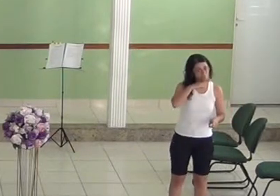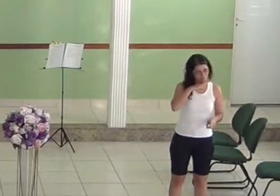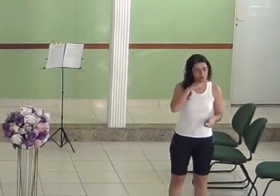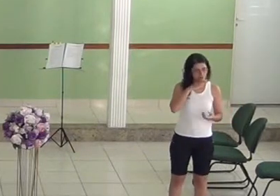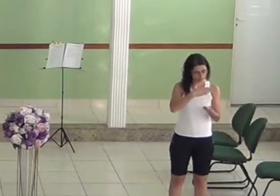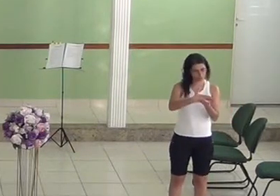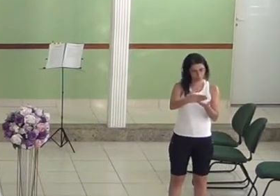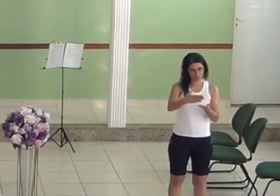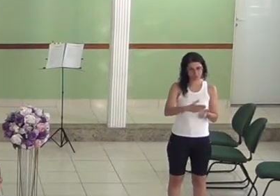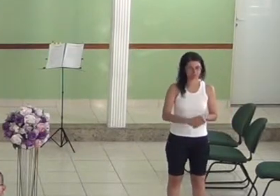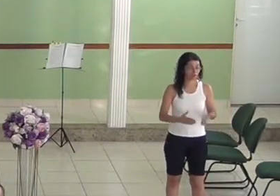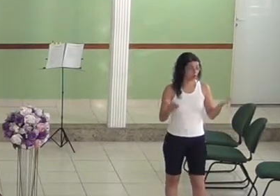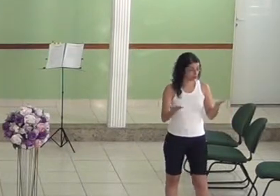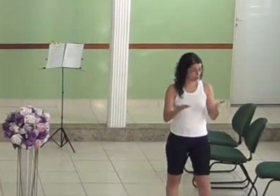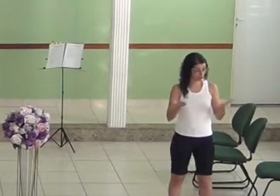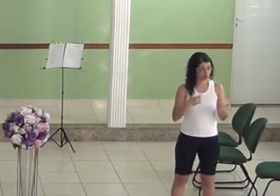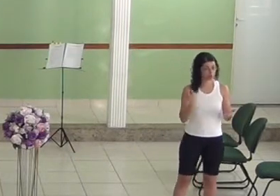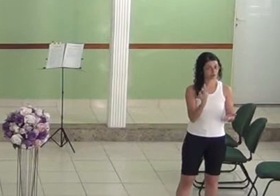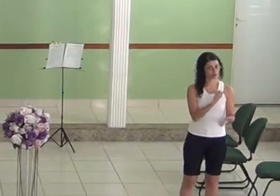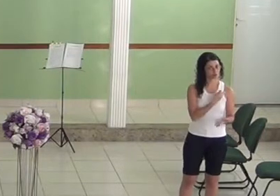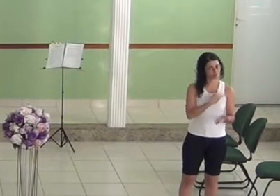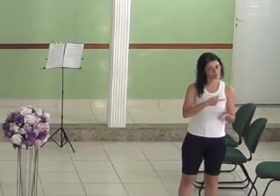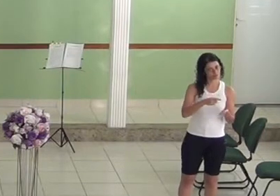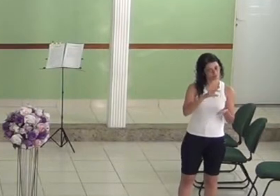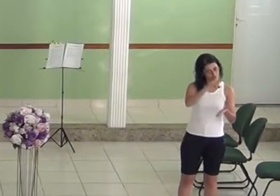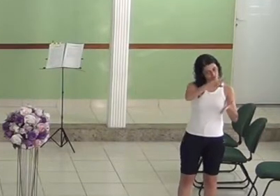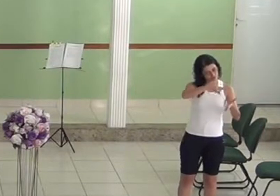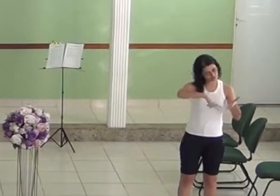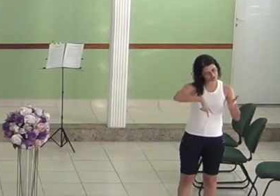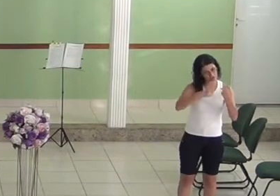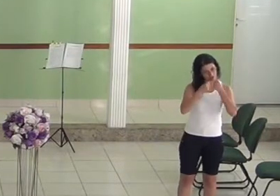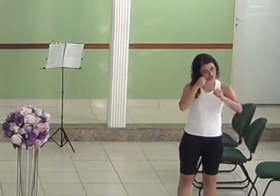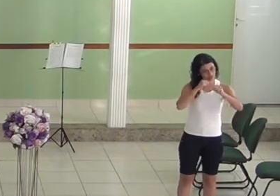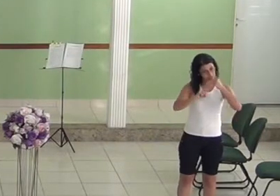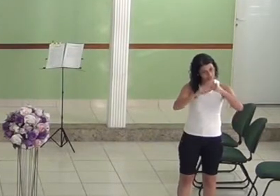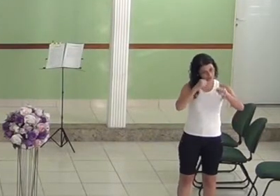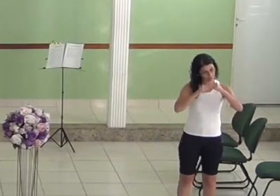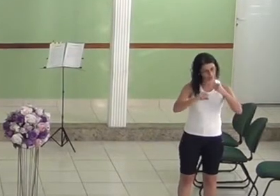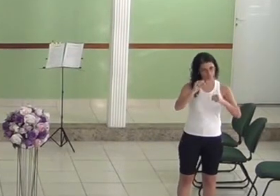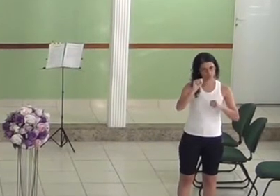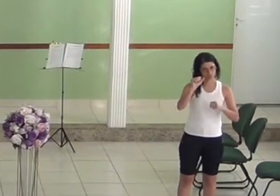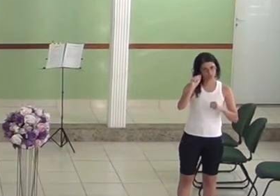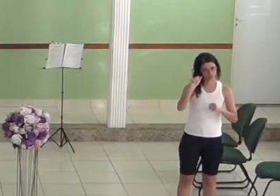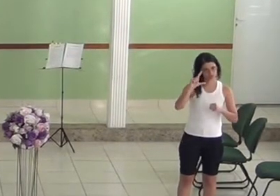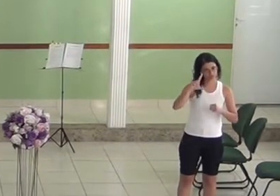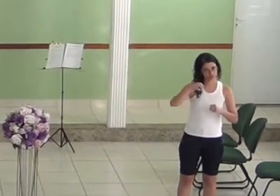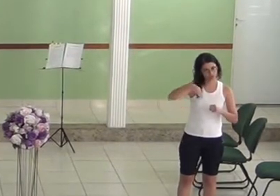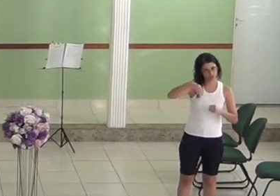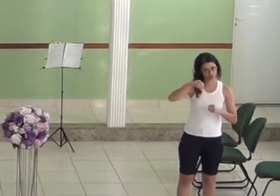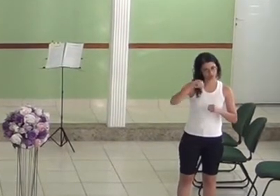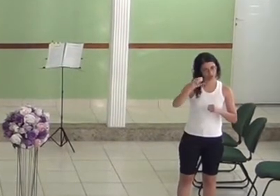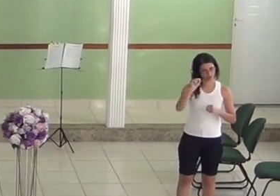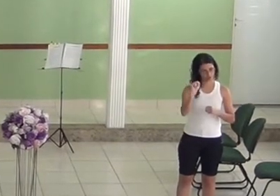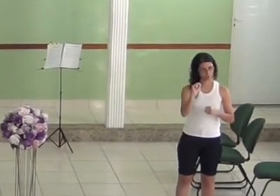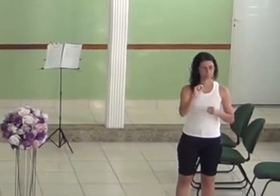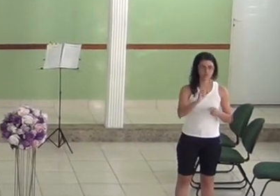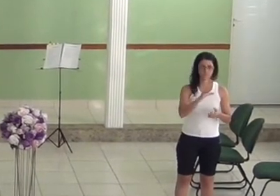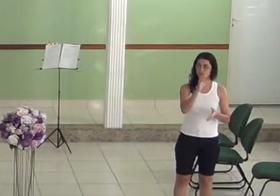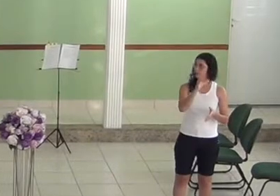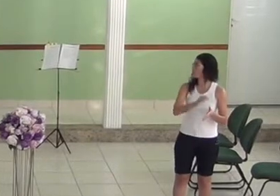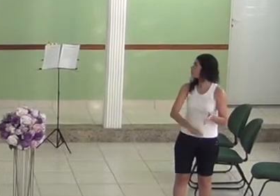bíblica. Está em Salmos 37, de 1 a 6. Está dividido, aí os irmãos vão